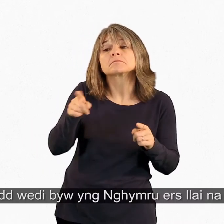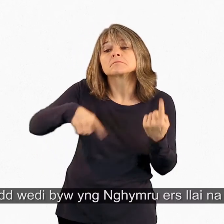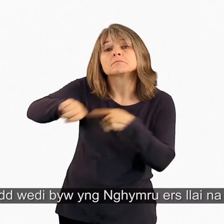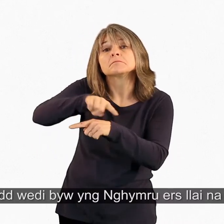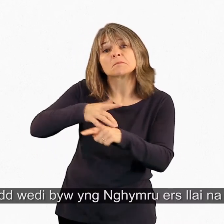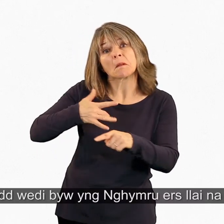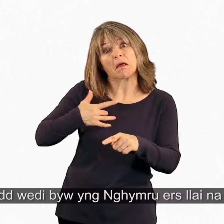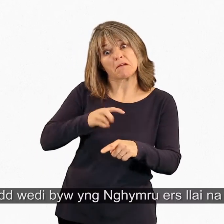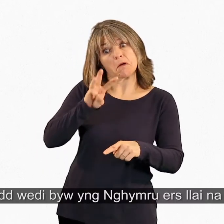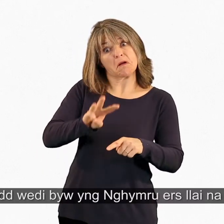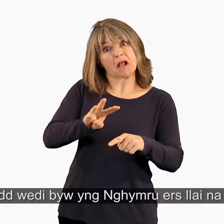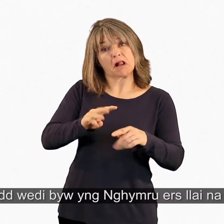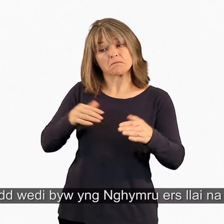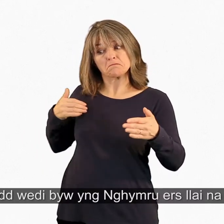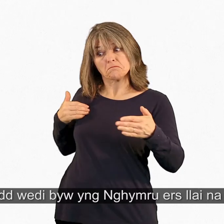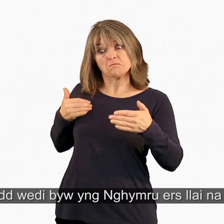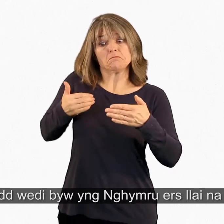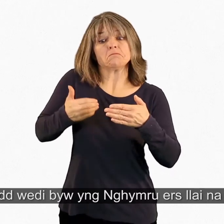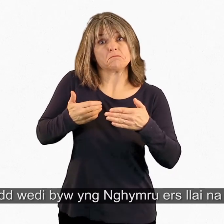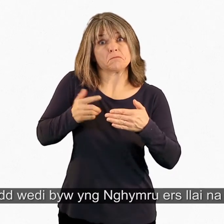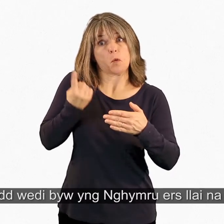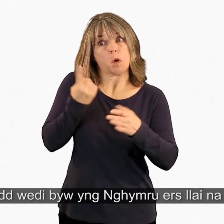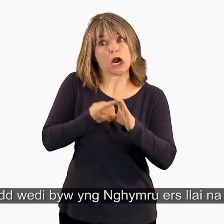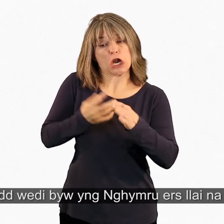Pobl sydd wedi byw yng Nghymru ers tlaen a deudeg mis